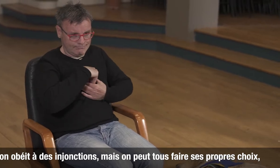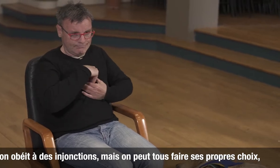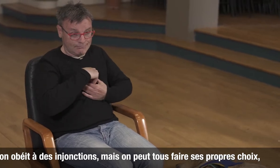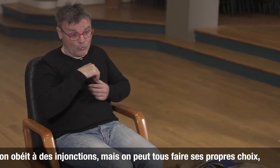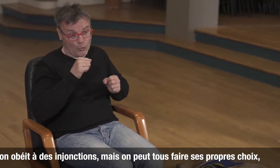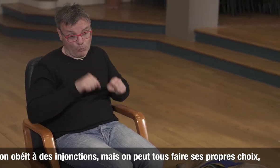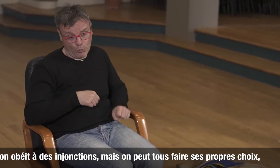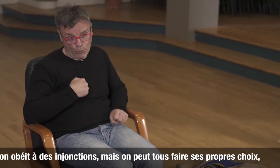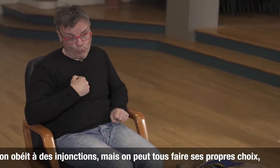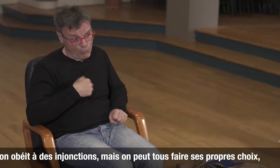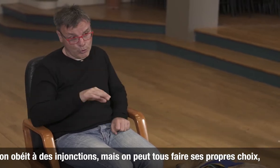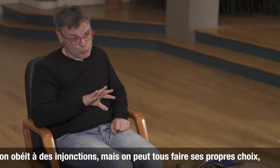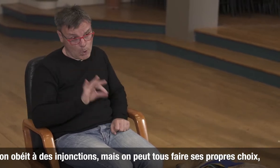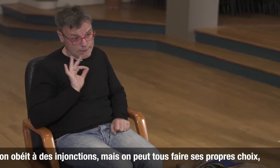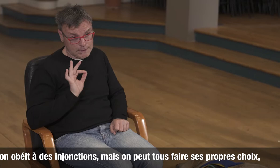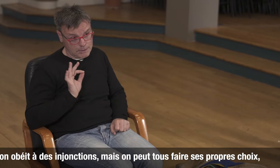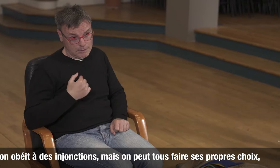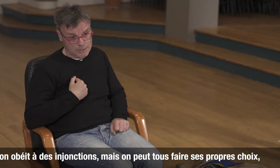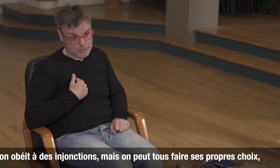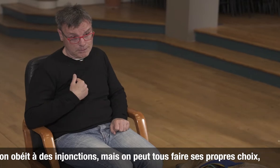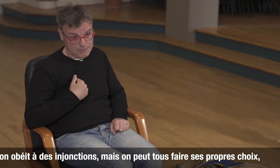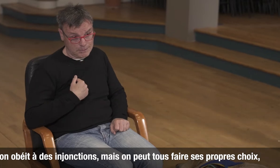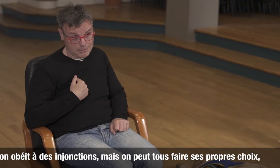Mais, on peut tous faire ses propres choix.